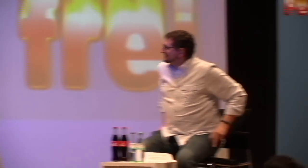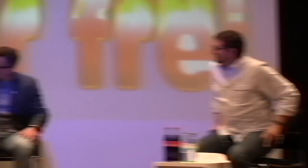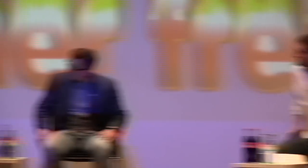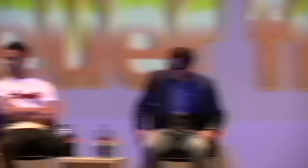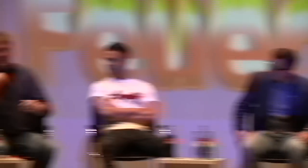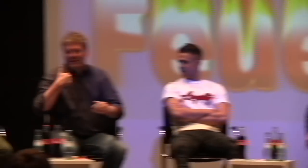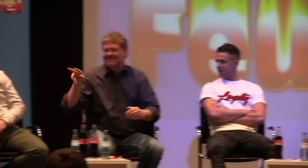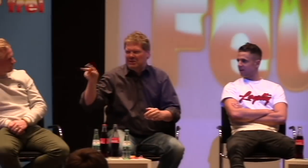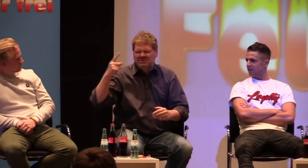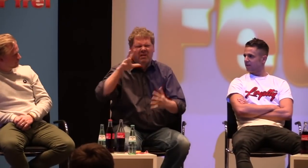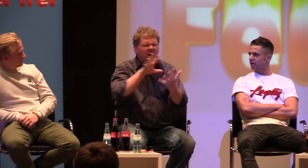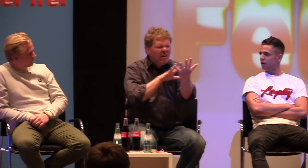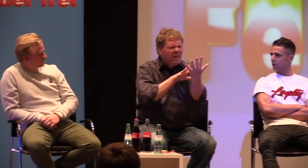sein. Stefan?